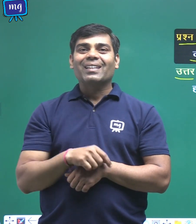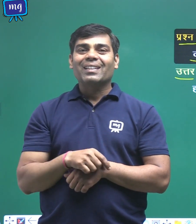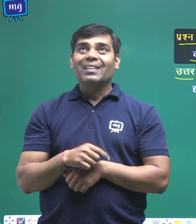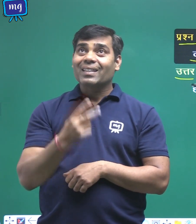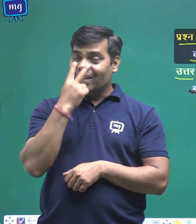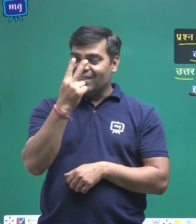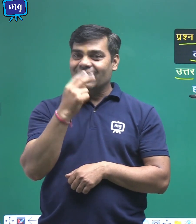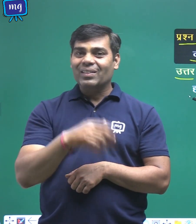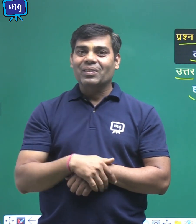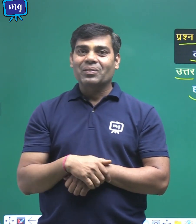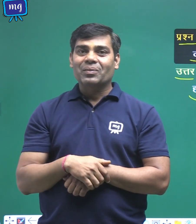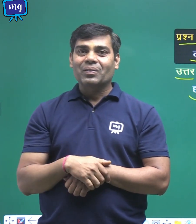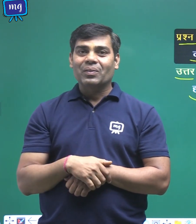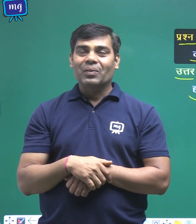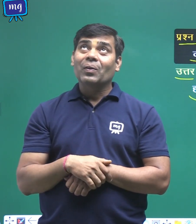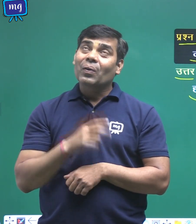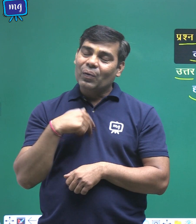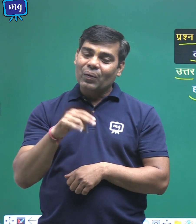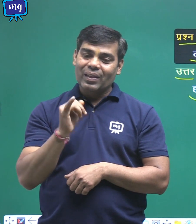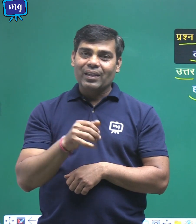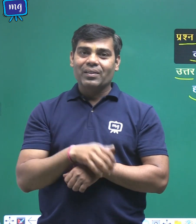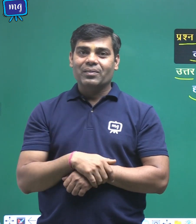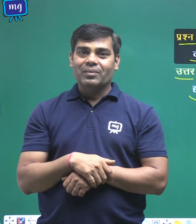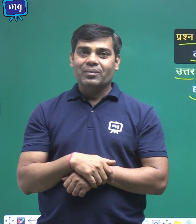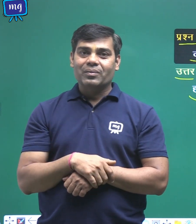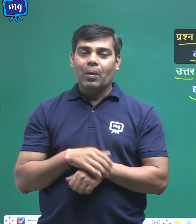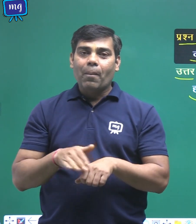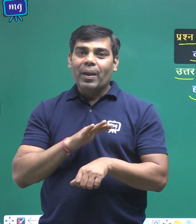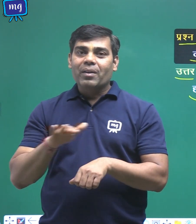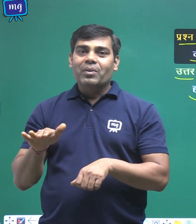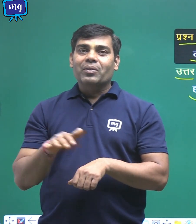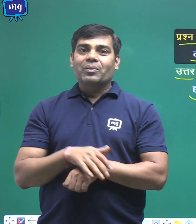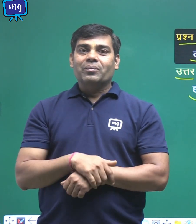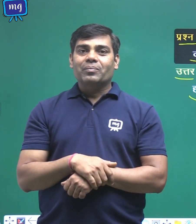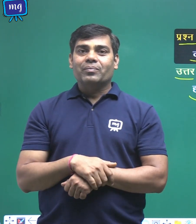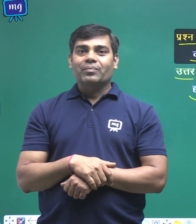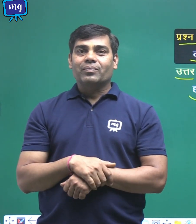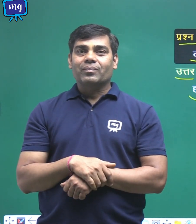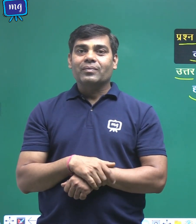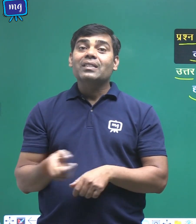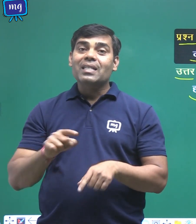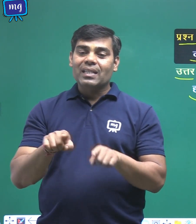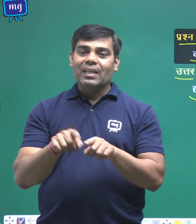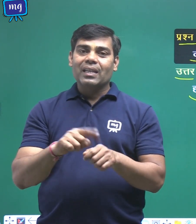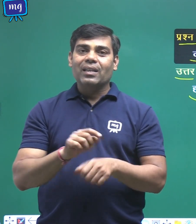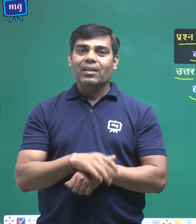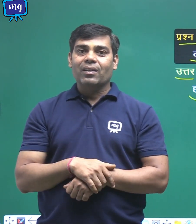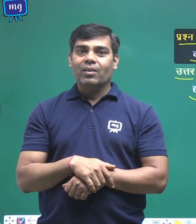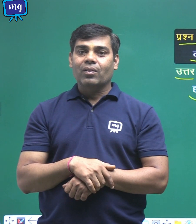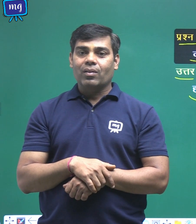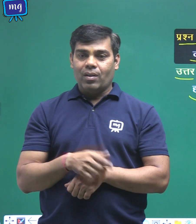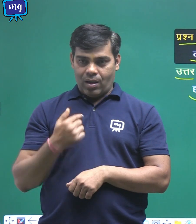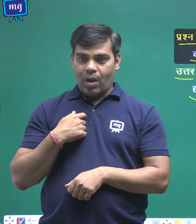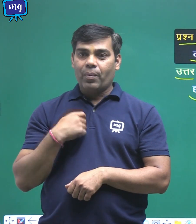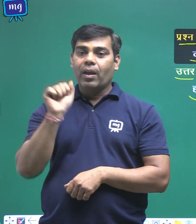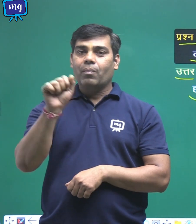दर्शन होते हैं। प्यारे बच्चों, जैसा कि हमने